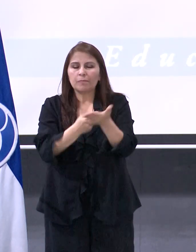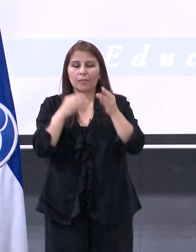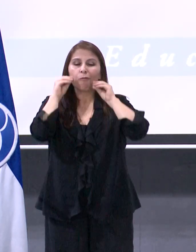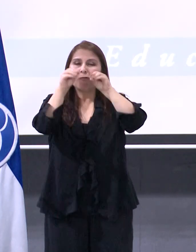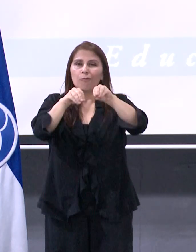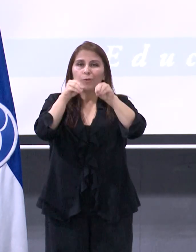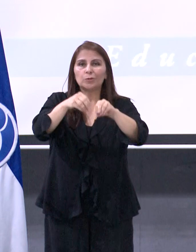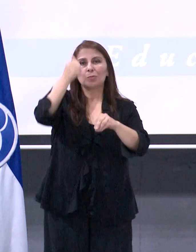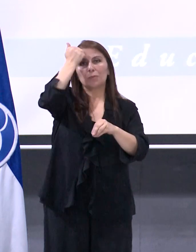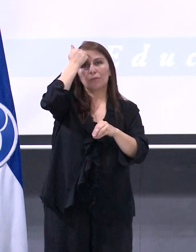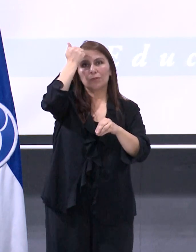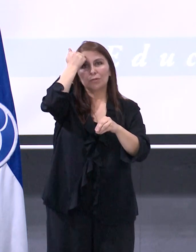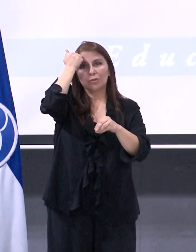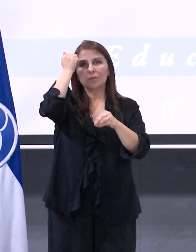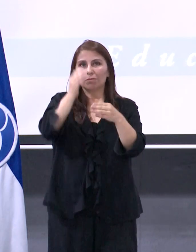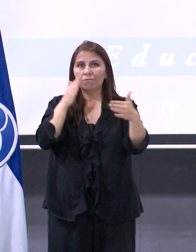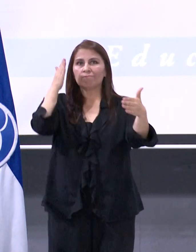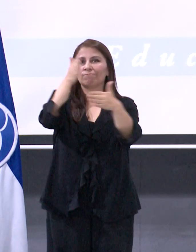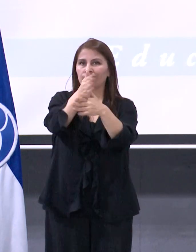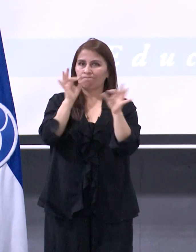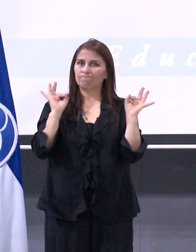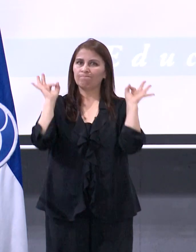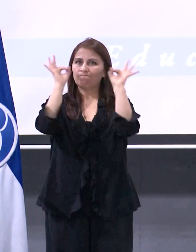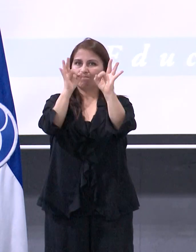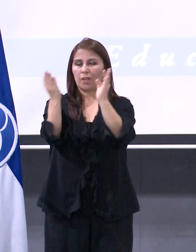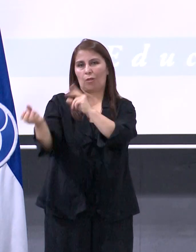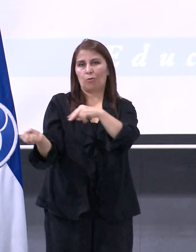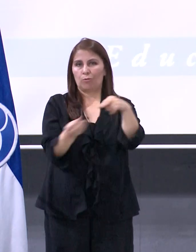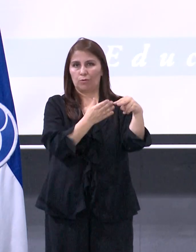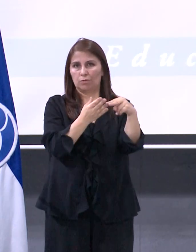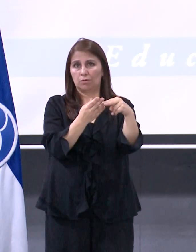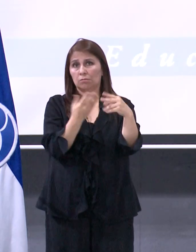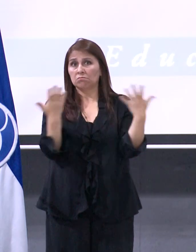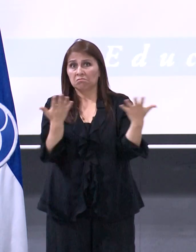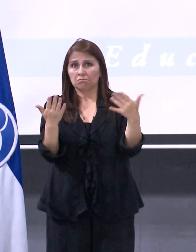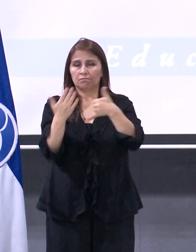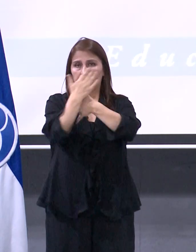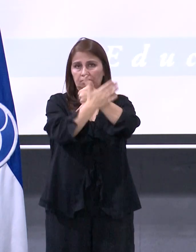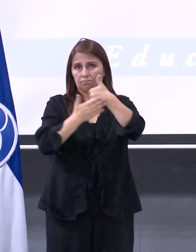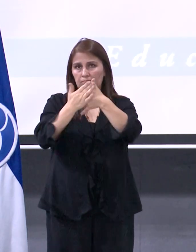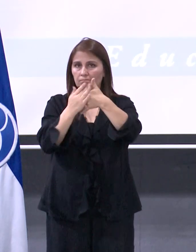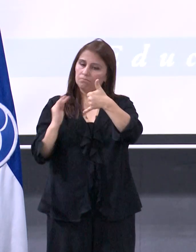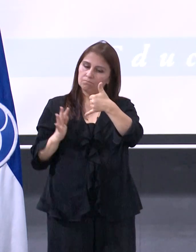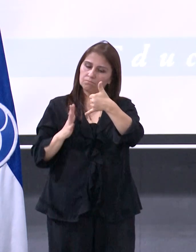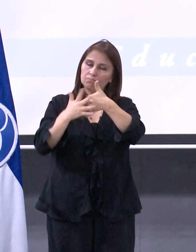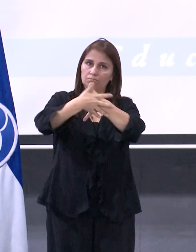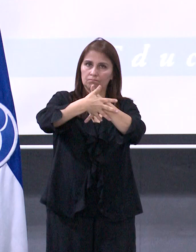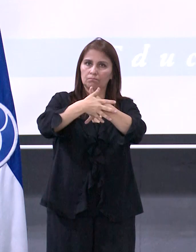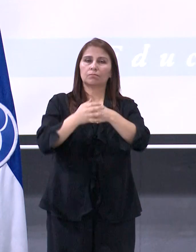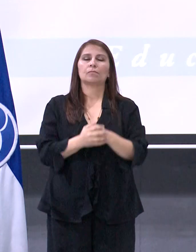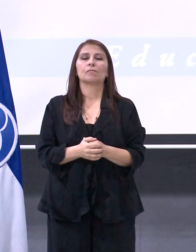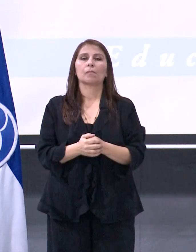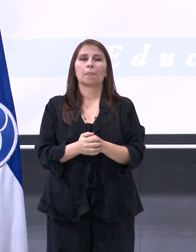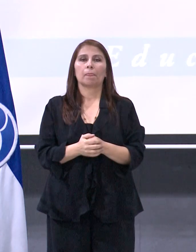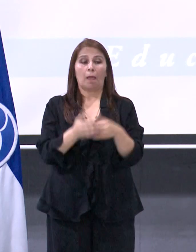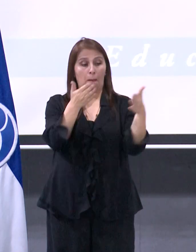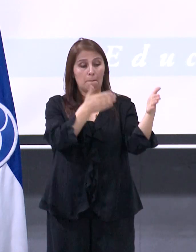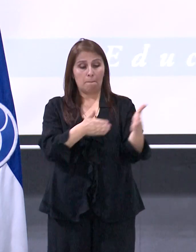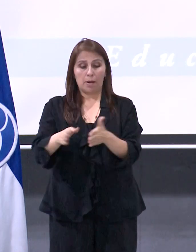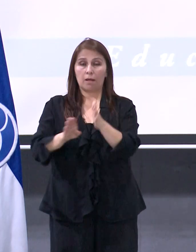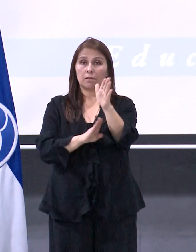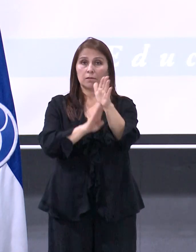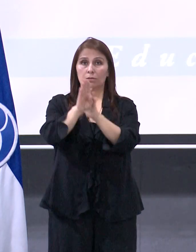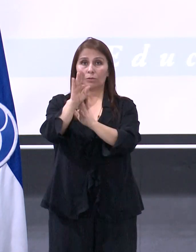profesiones de la educación es la apuesta actual también para el país en los recientes planes de desarrollo institucional